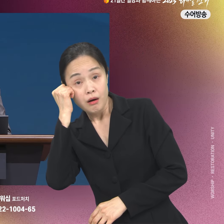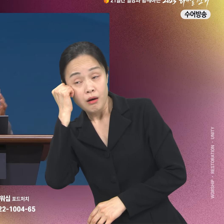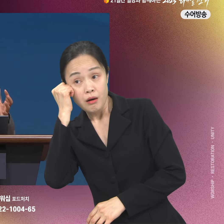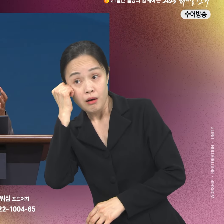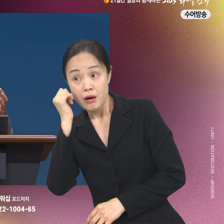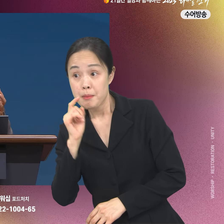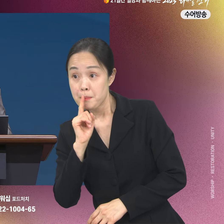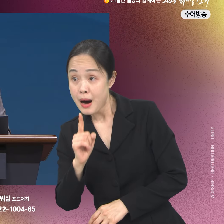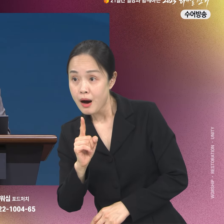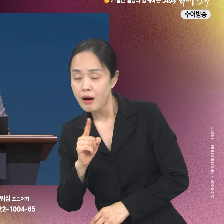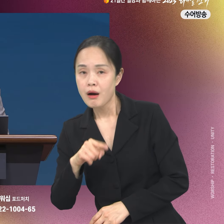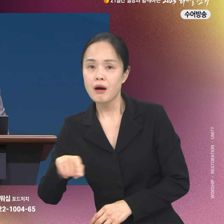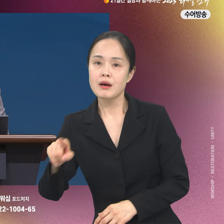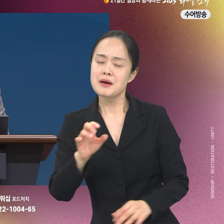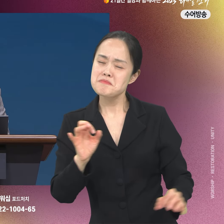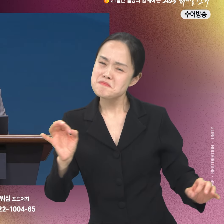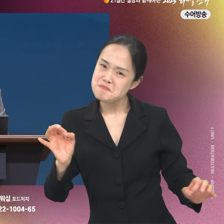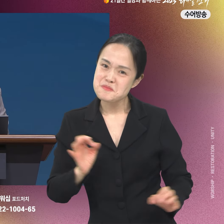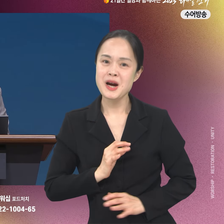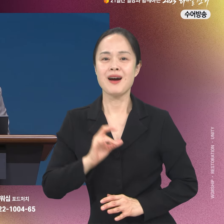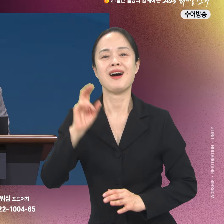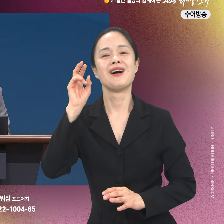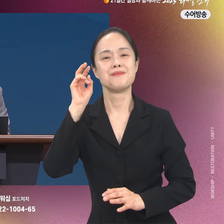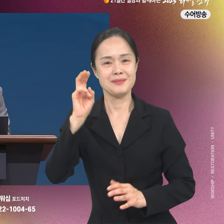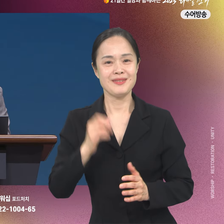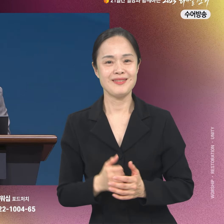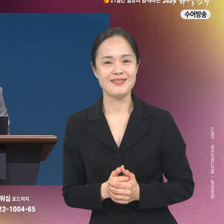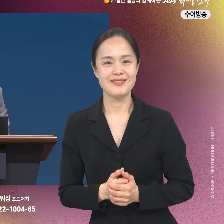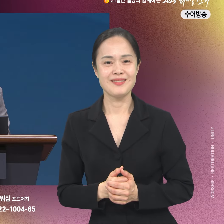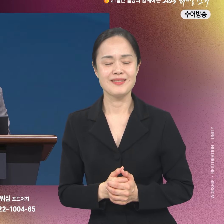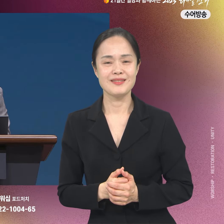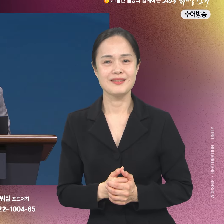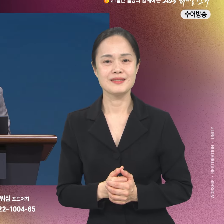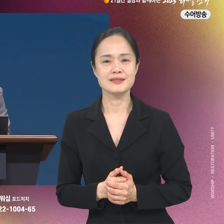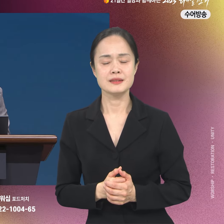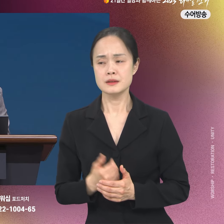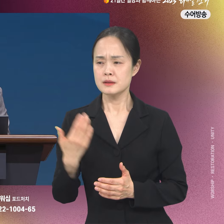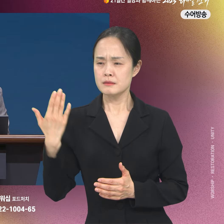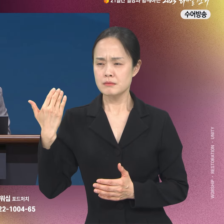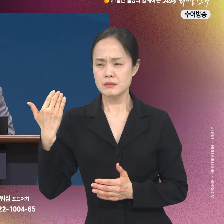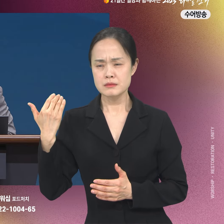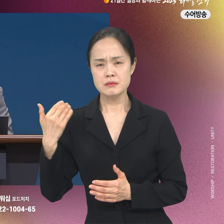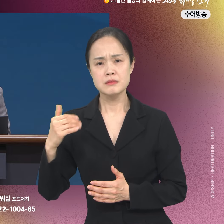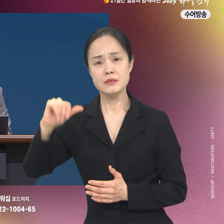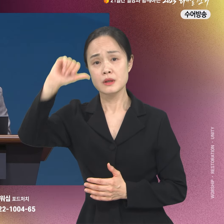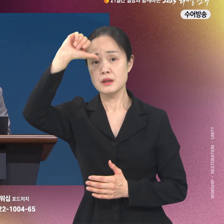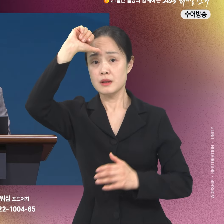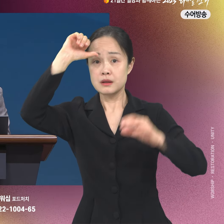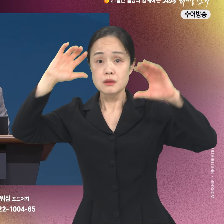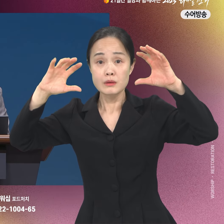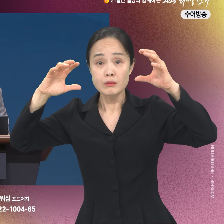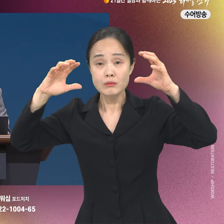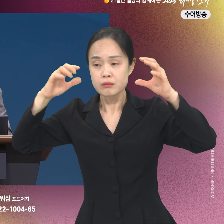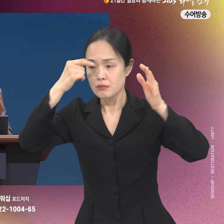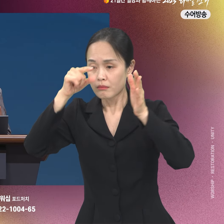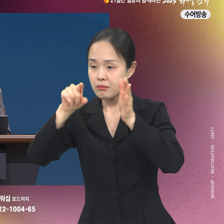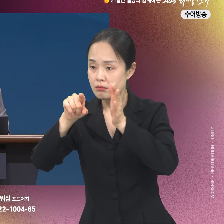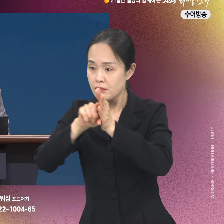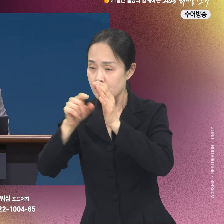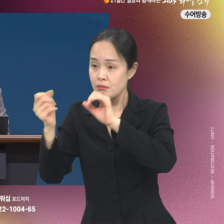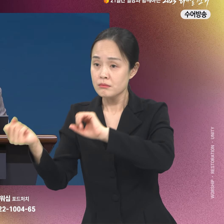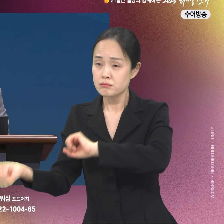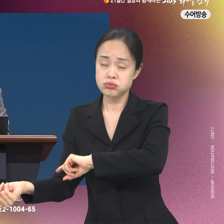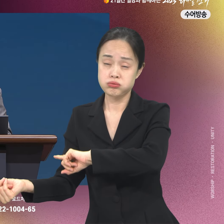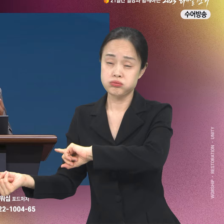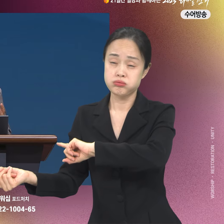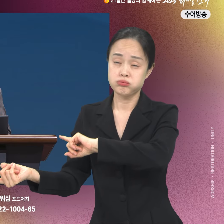얼마 전에 인도가 어마어마하게 부흥이 일어나고 있다는 얘기를 들었습니다. 그래서 왜 그런가요? 라고 했는데 뭐 다양한